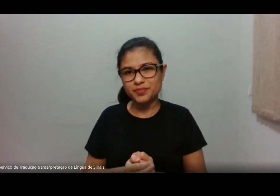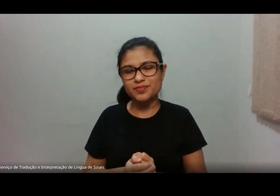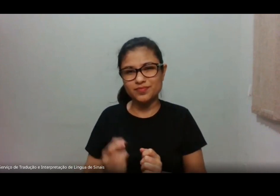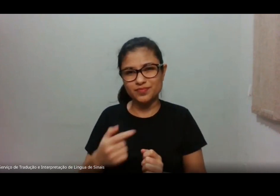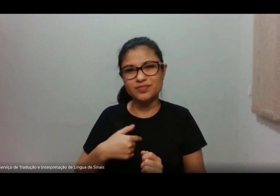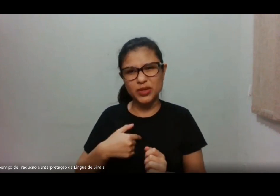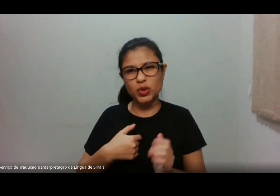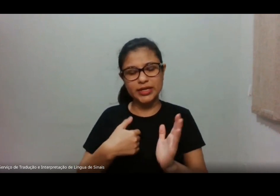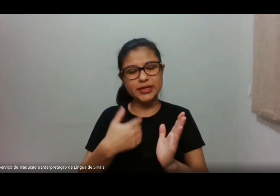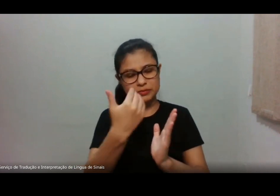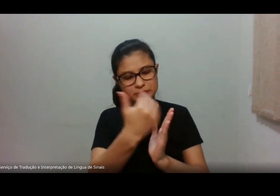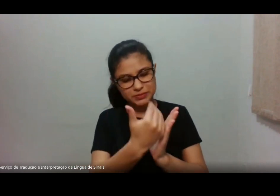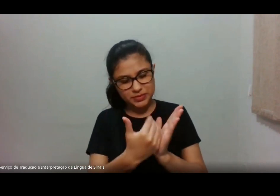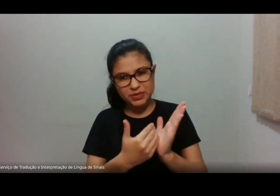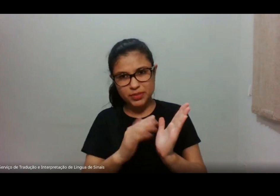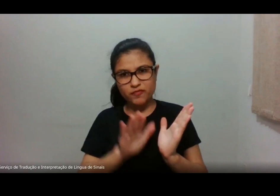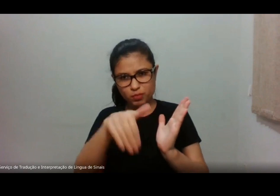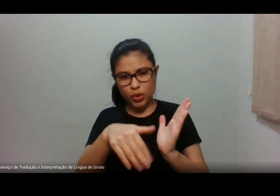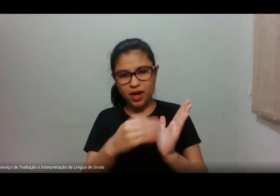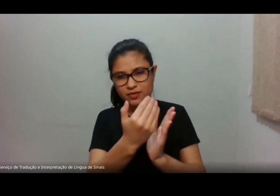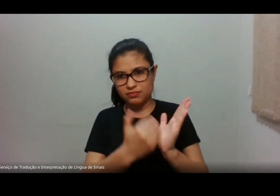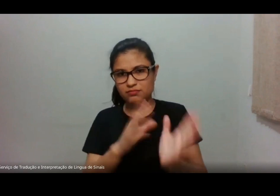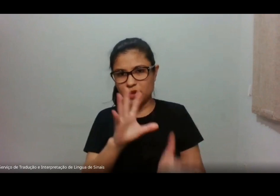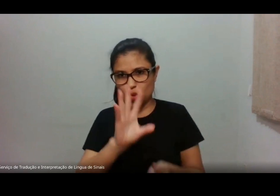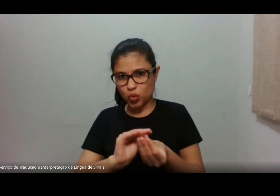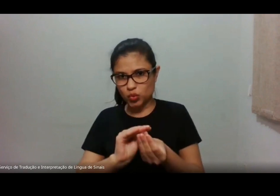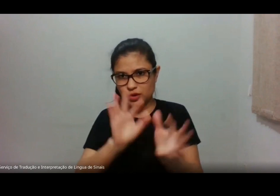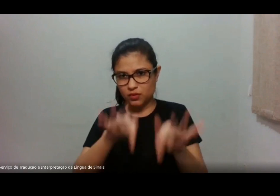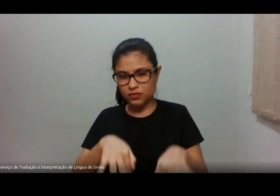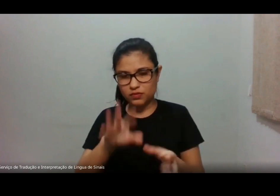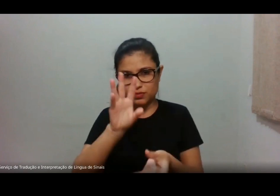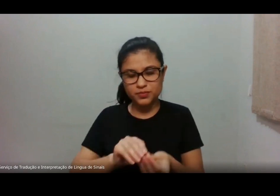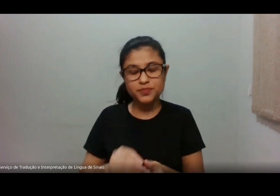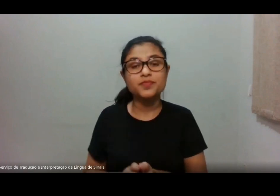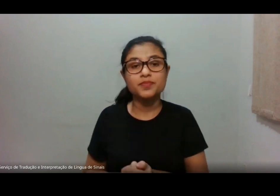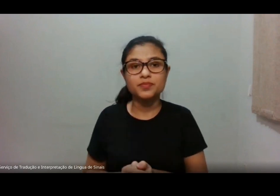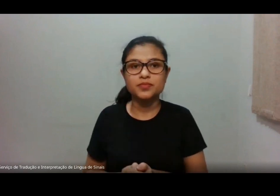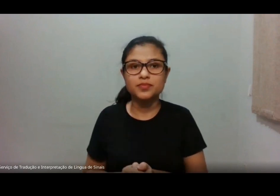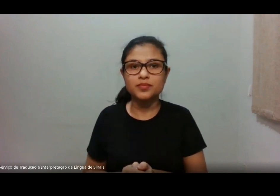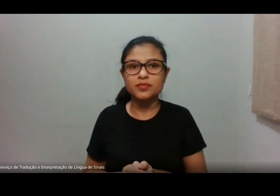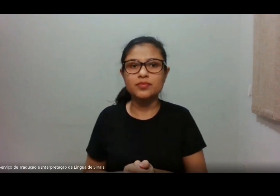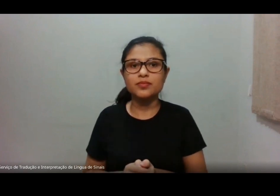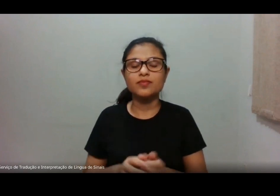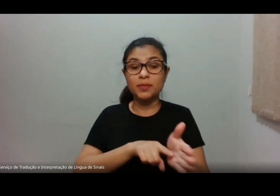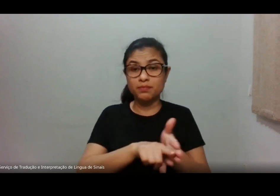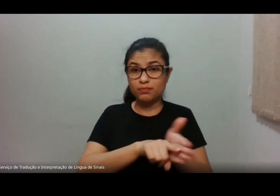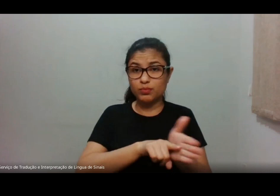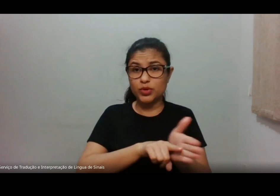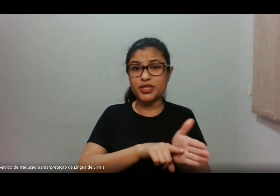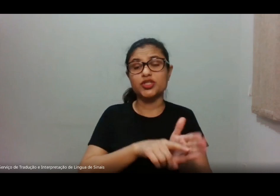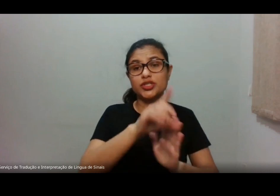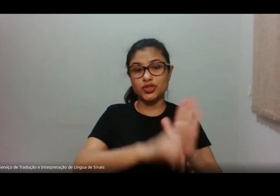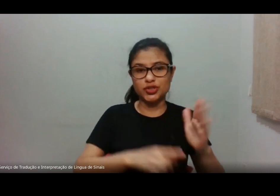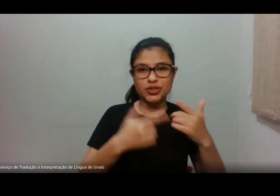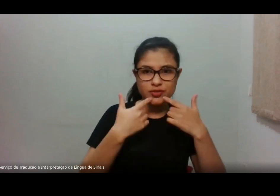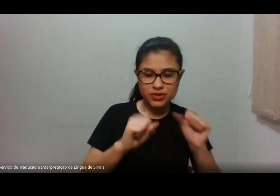vou pular uma partezinha aqui do que eu estava falando para ir para a minha conclusão. Essa relação entre a pesquisa em